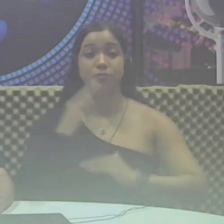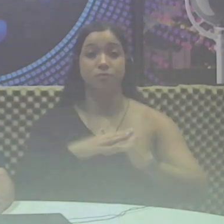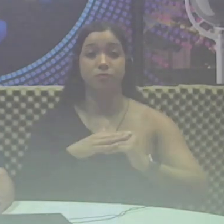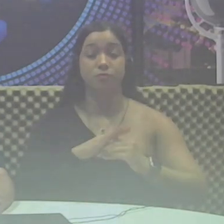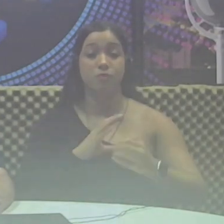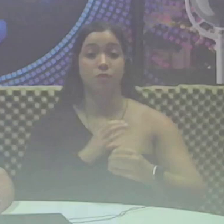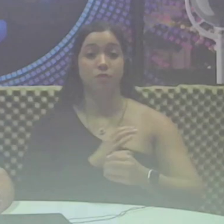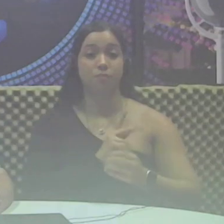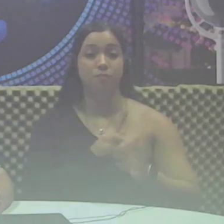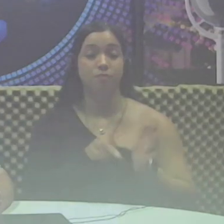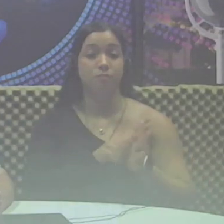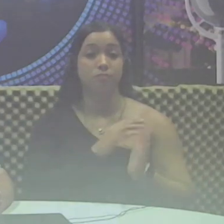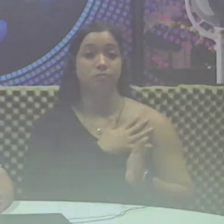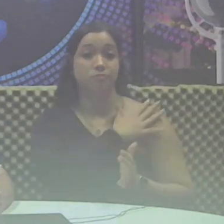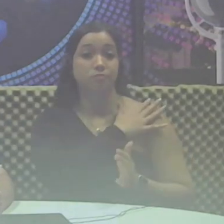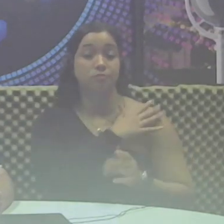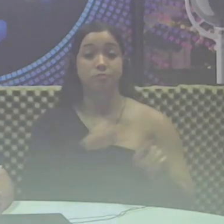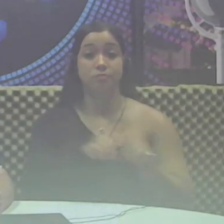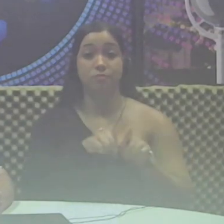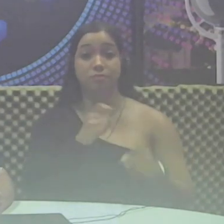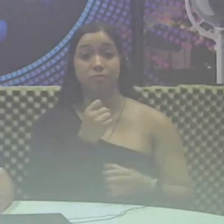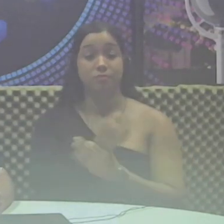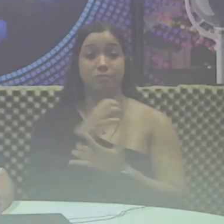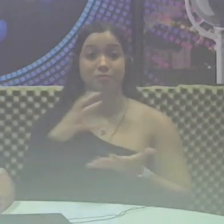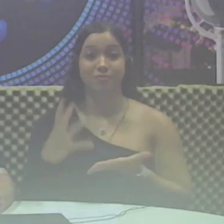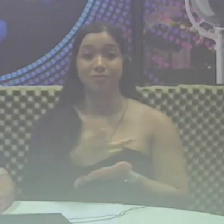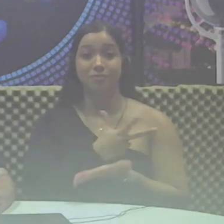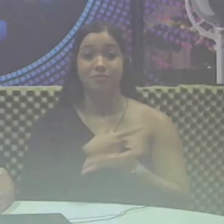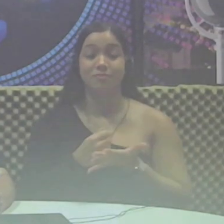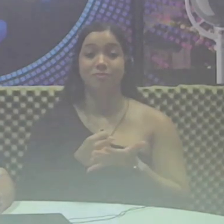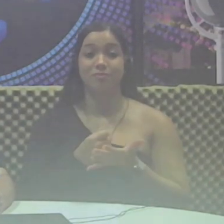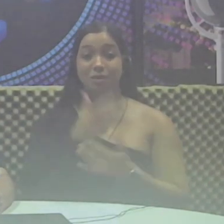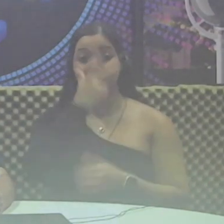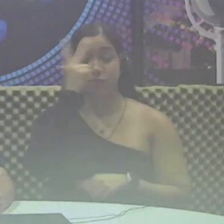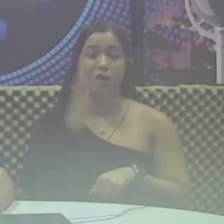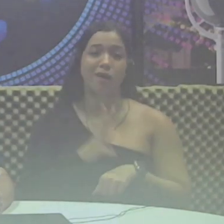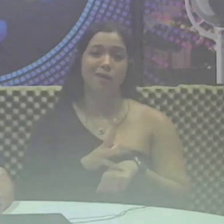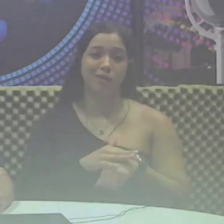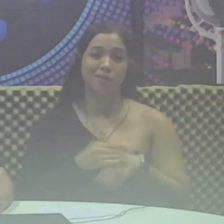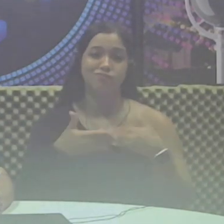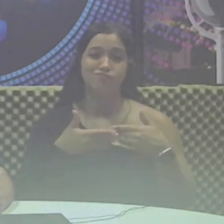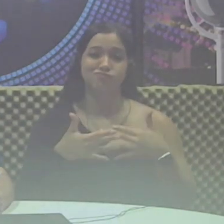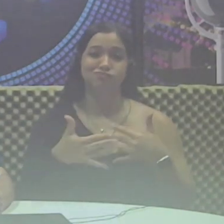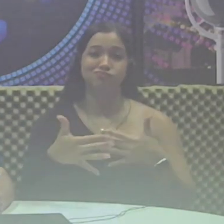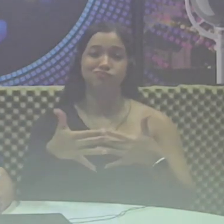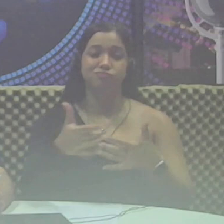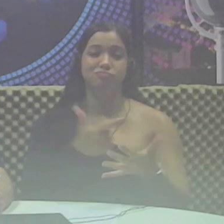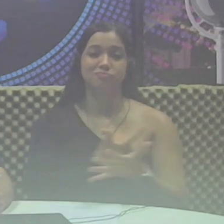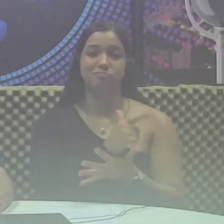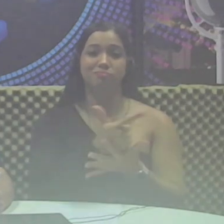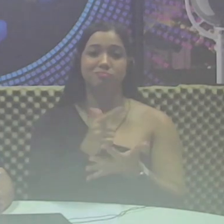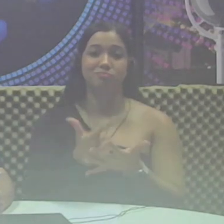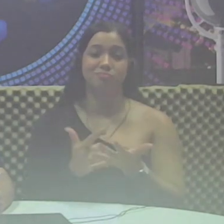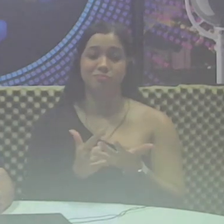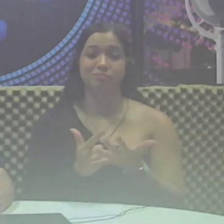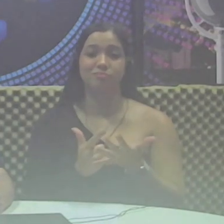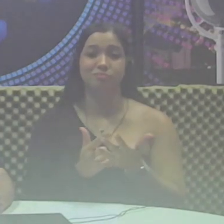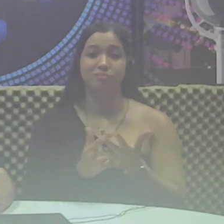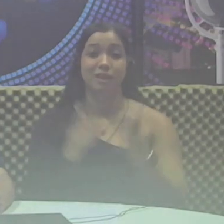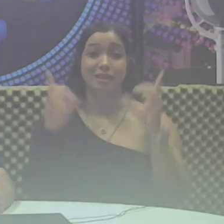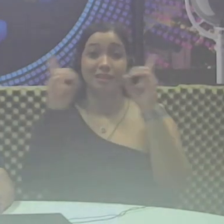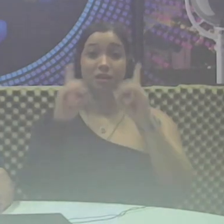Armadas e das Forças de Segurança e Salvamento, pessoas com doenças crônicas e outras comorbidades, com